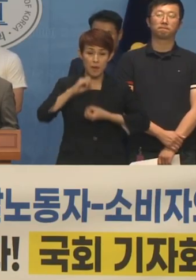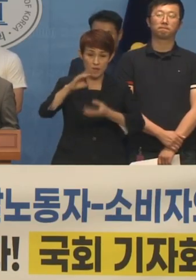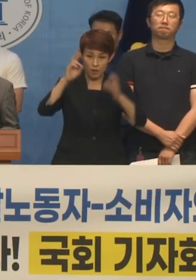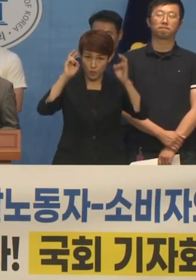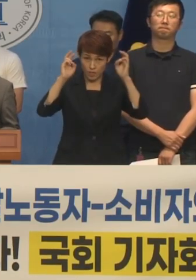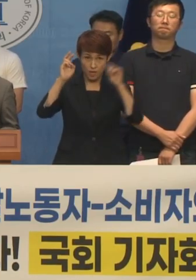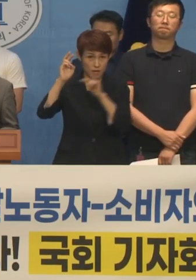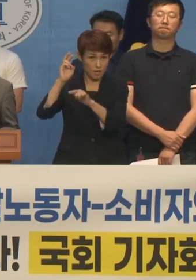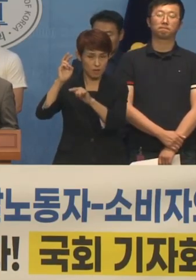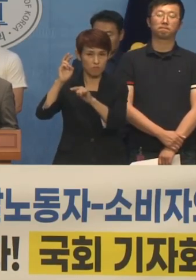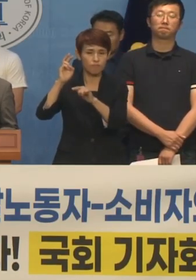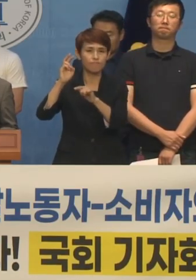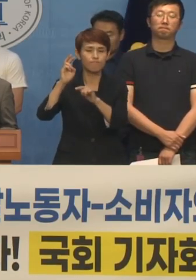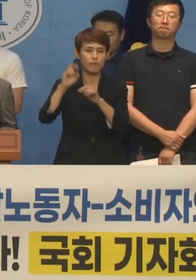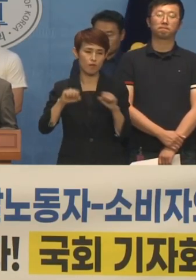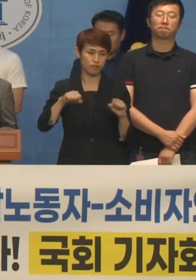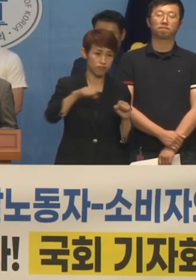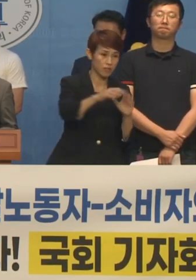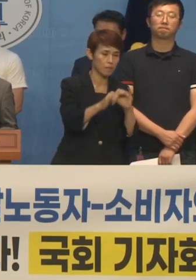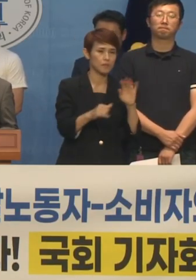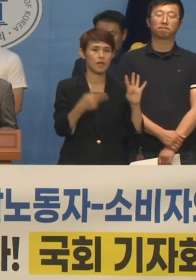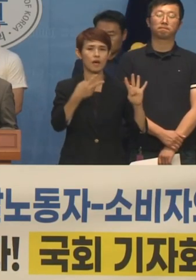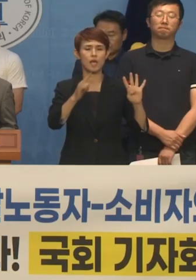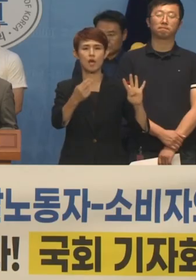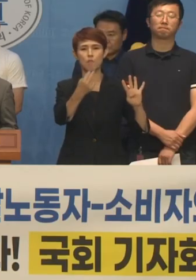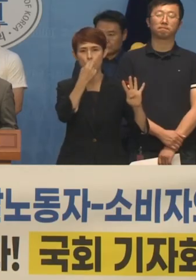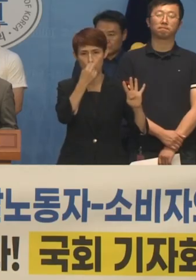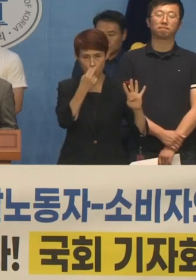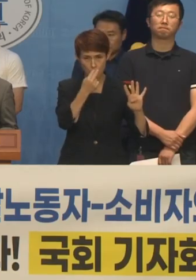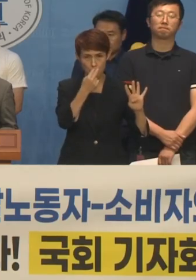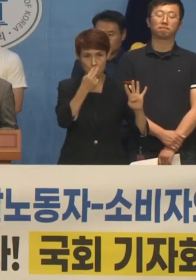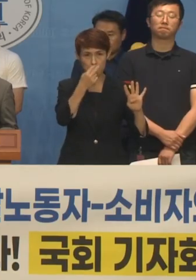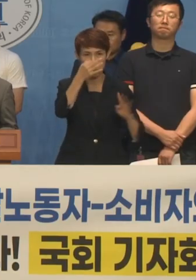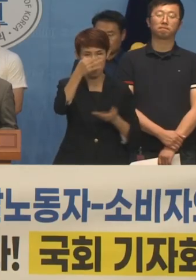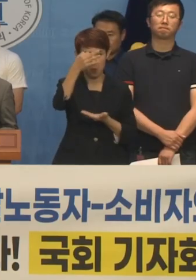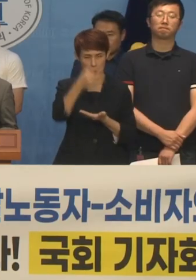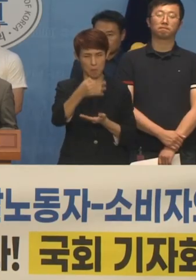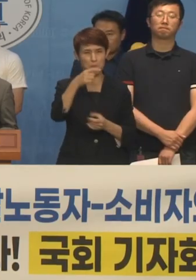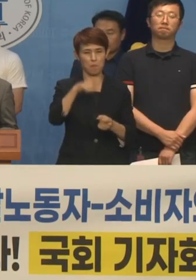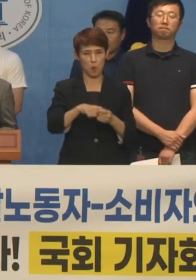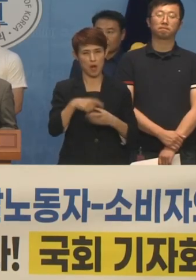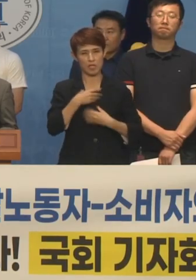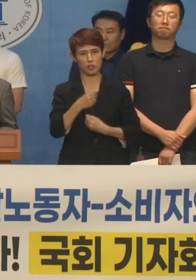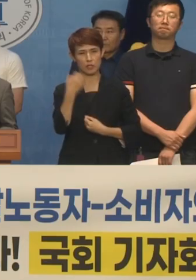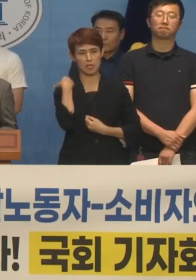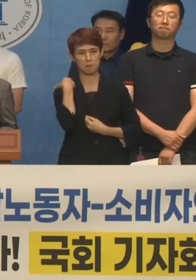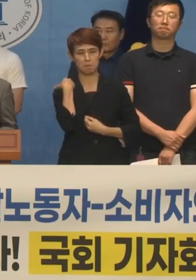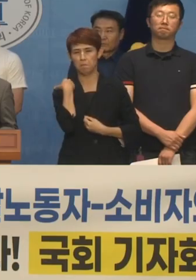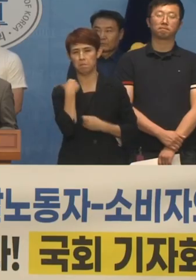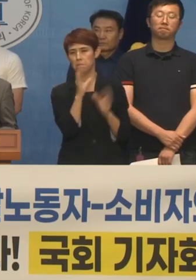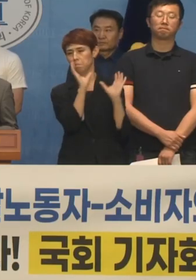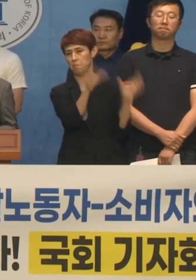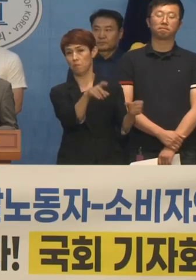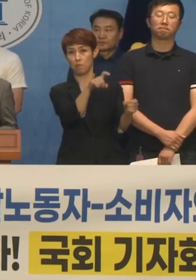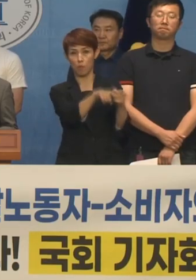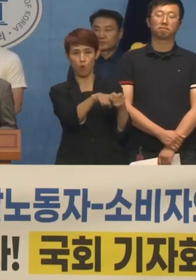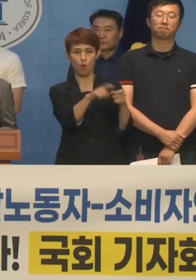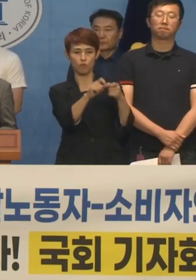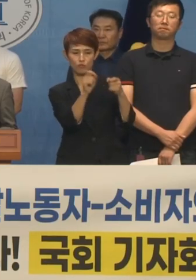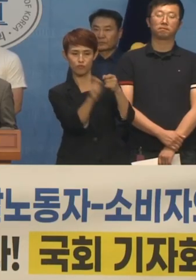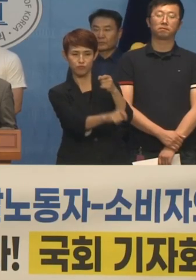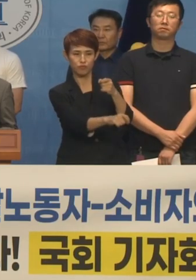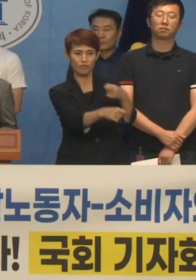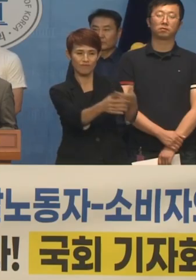플랫폼은 배달 라이더의 4대 보험 등 관련 비용을 줄이고 안전 책임으로부터 벗어나기 위해